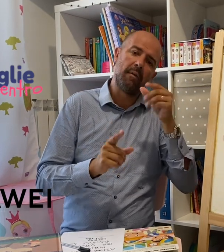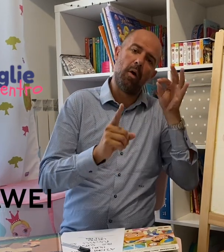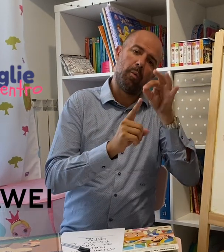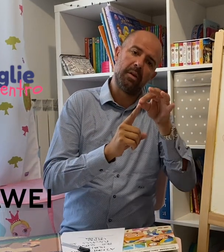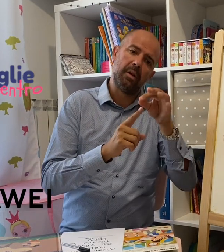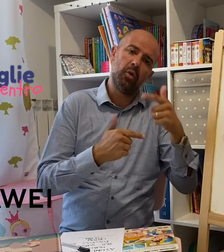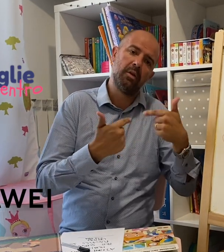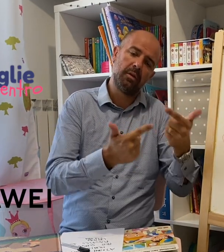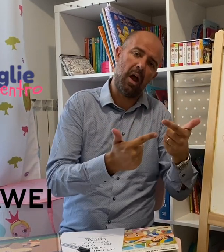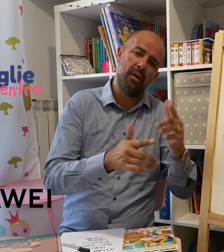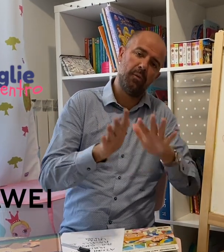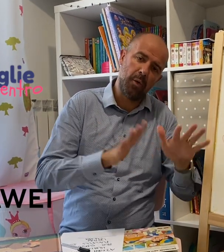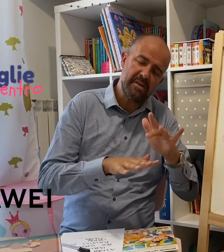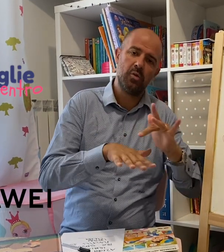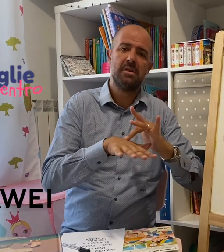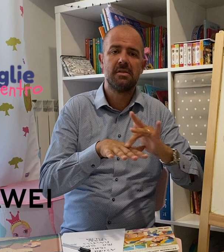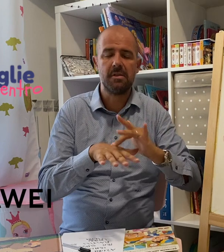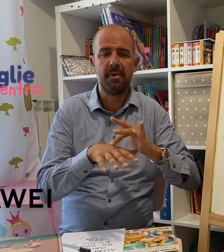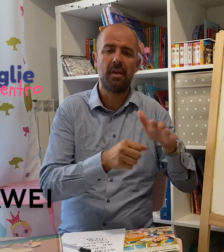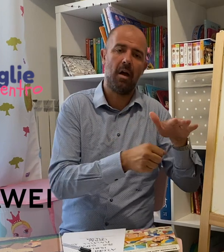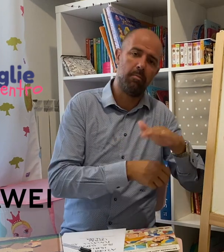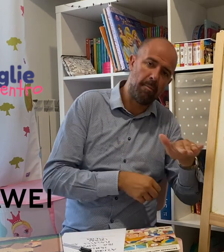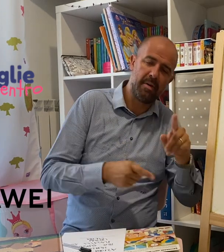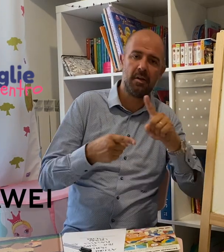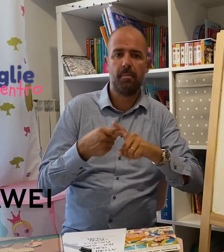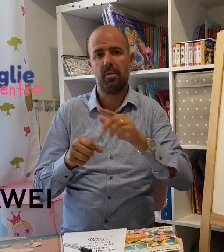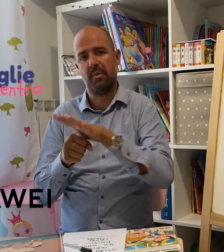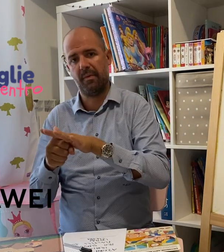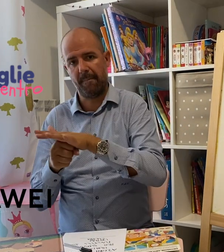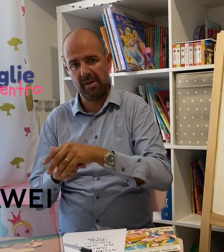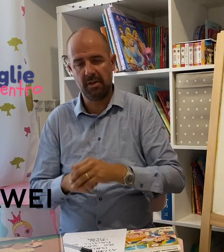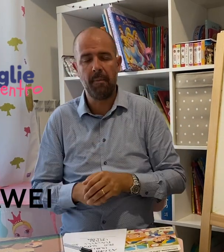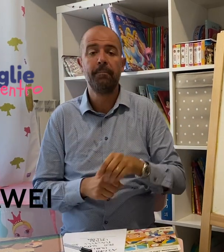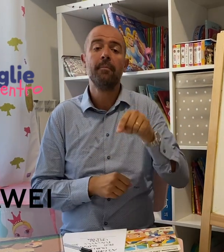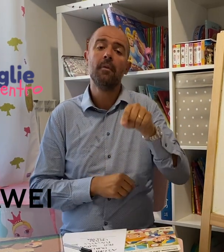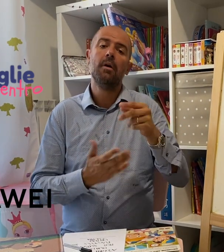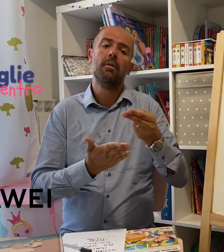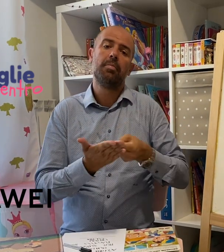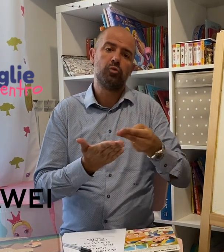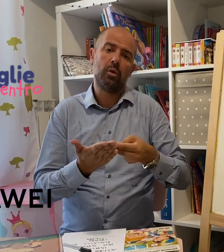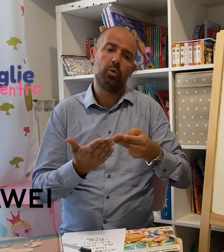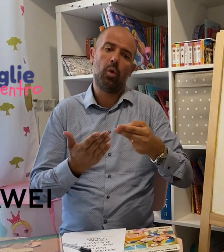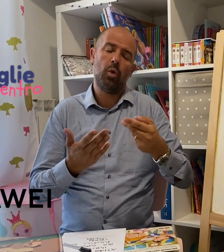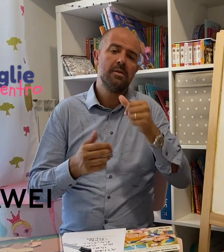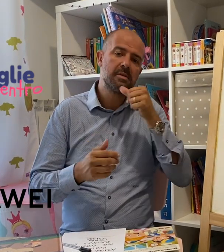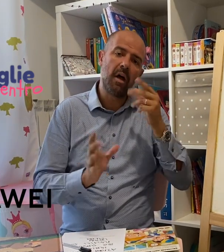sarebbe obiettivo dare informazione sensibilità bambini famiglie progetto